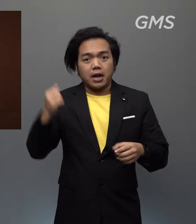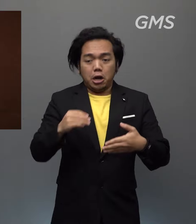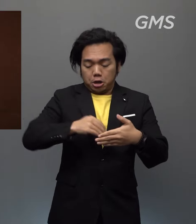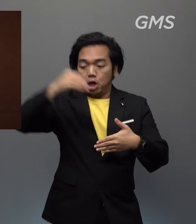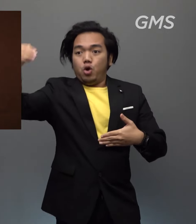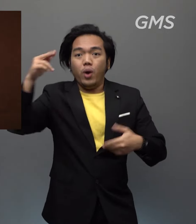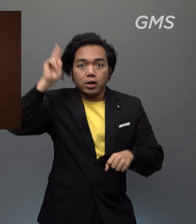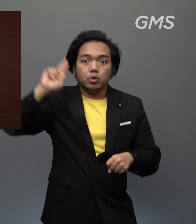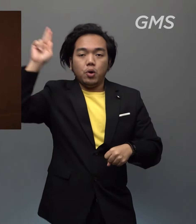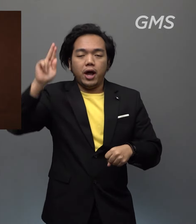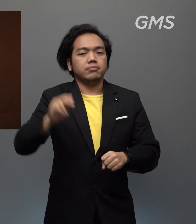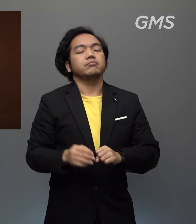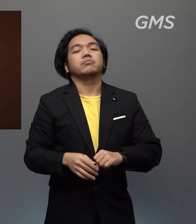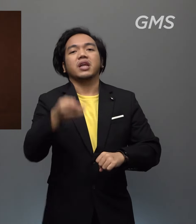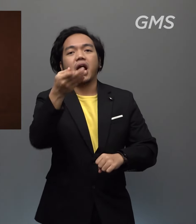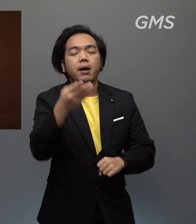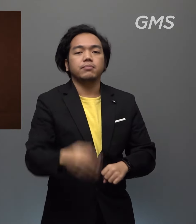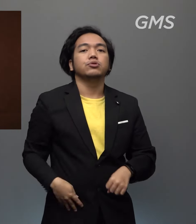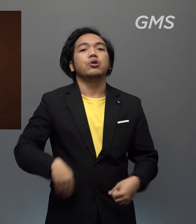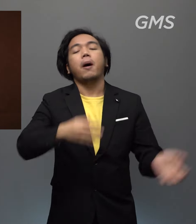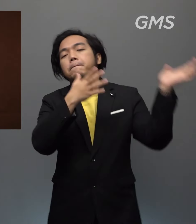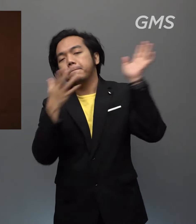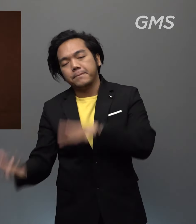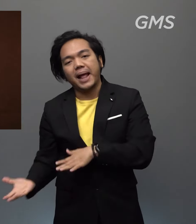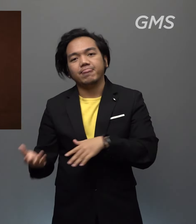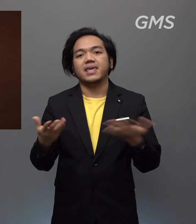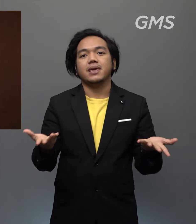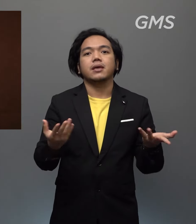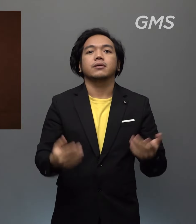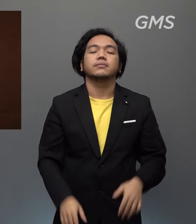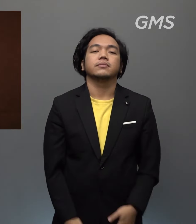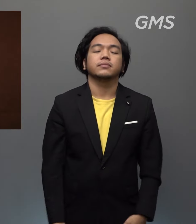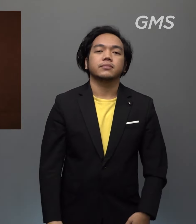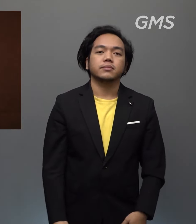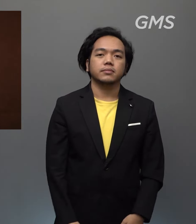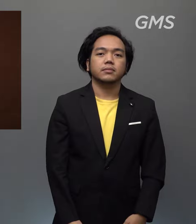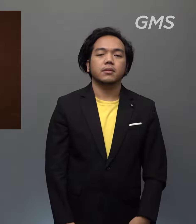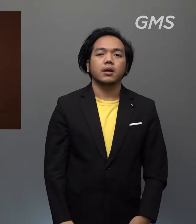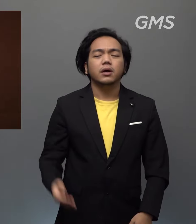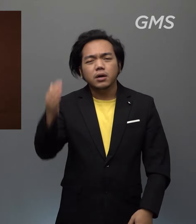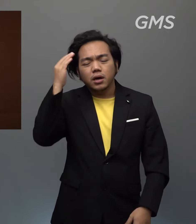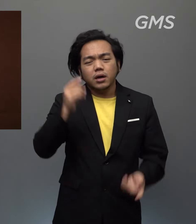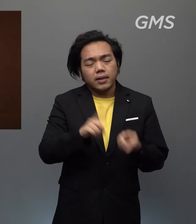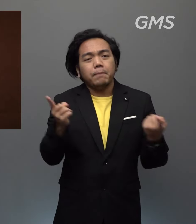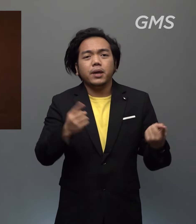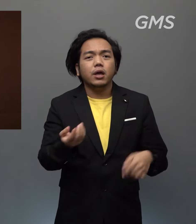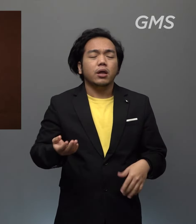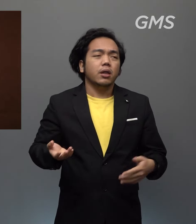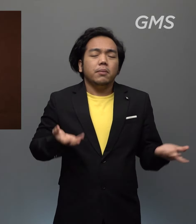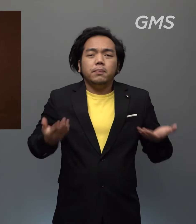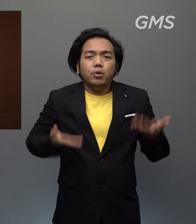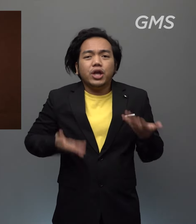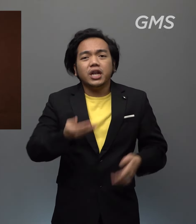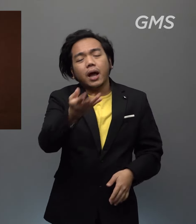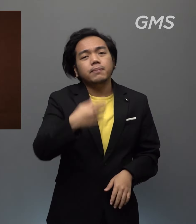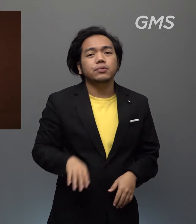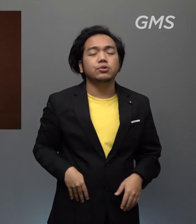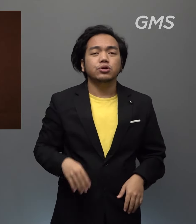dalam kehendaknya lah, kemenangan menjadi bagianmu. Tapi mungkin Anda bisa berkata, Pastor, bukankah masa